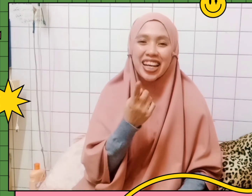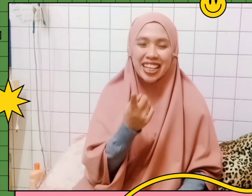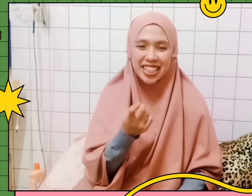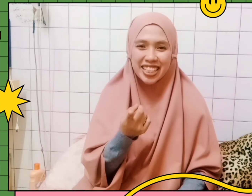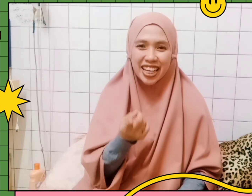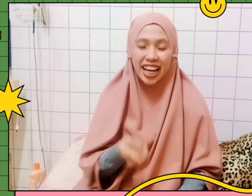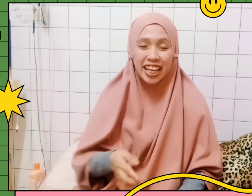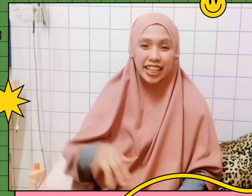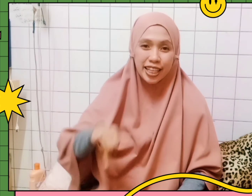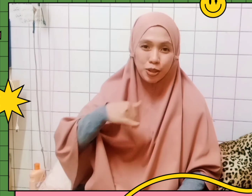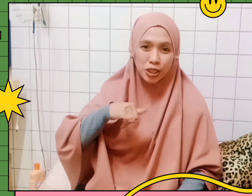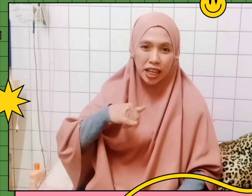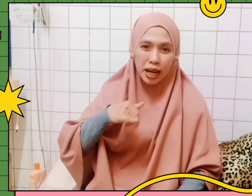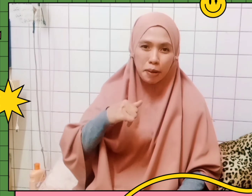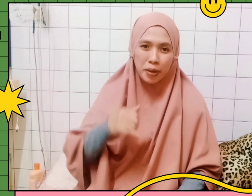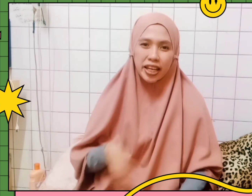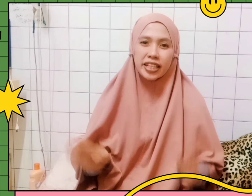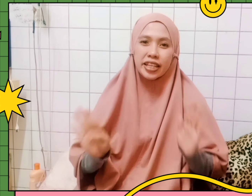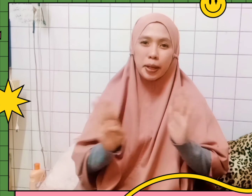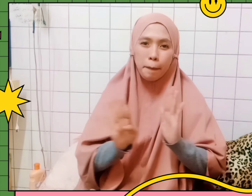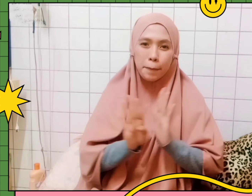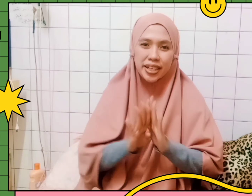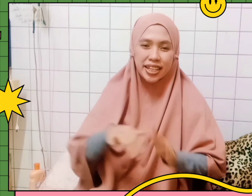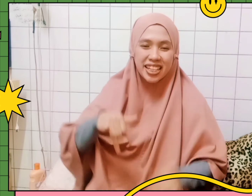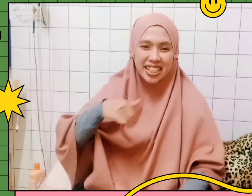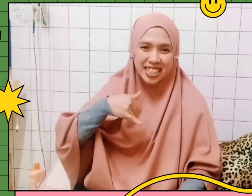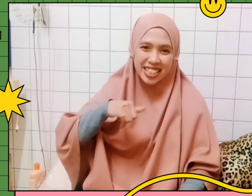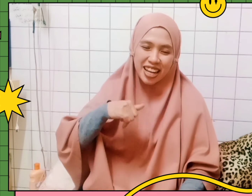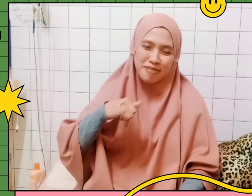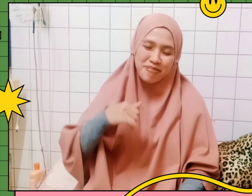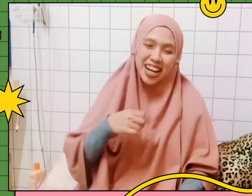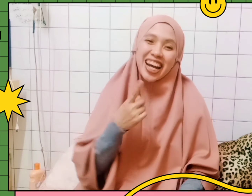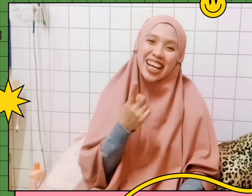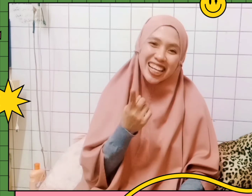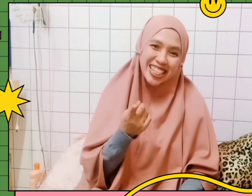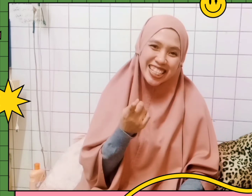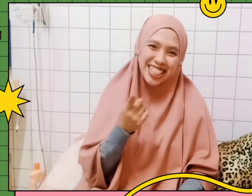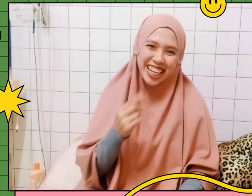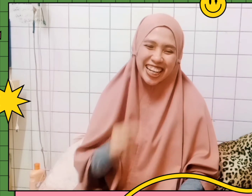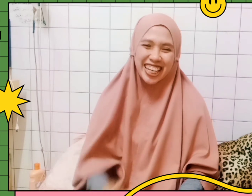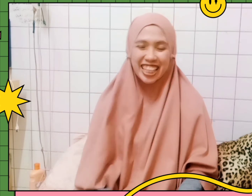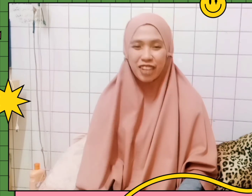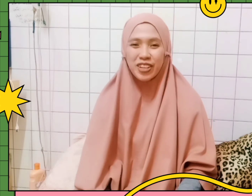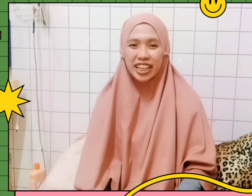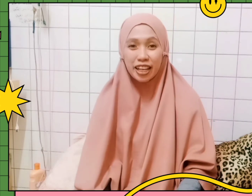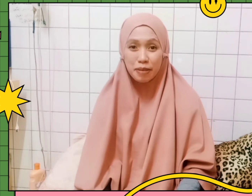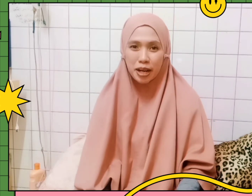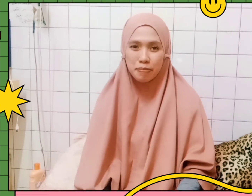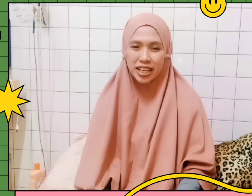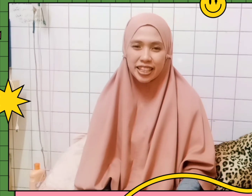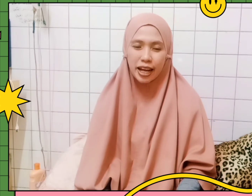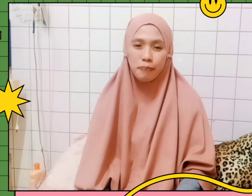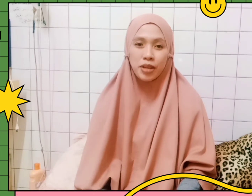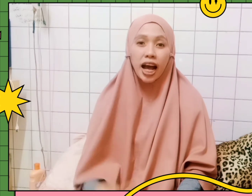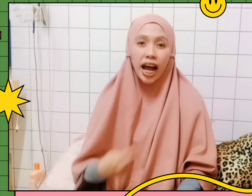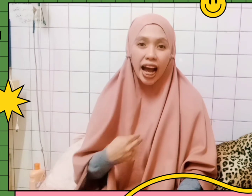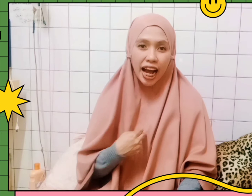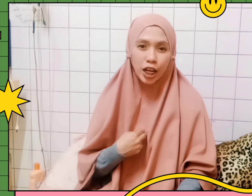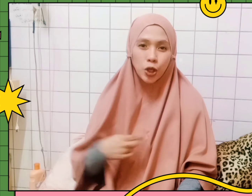bersama dia. Ini tuh sama ya, jadi bersama dia. Kita ulangi lagi pelan-pelan